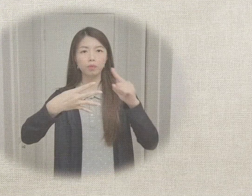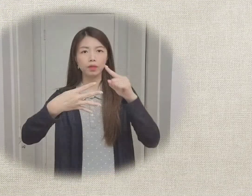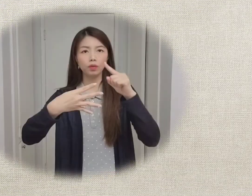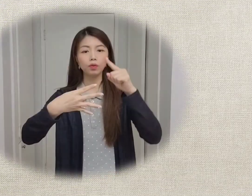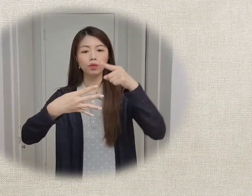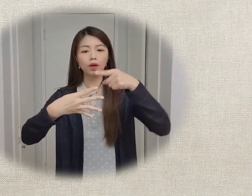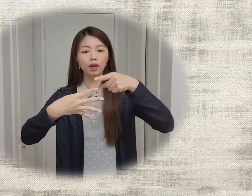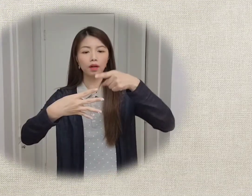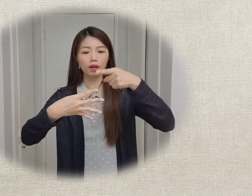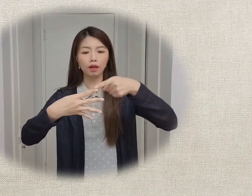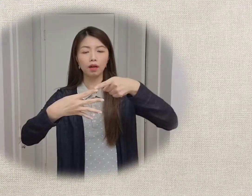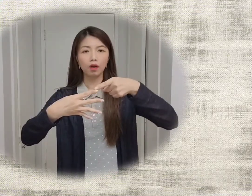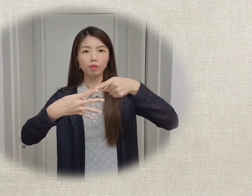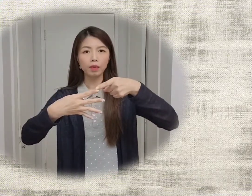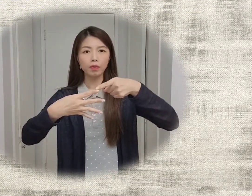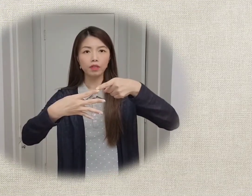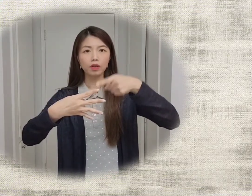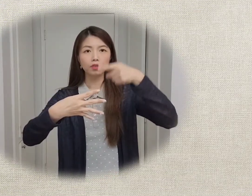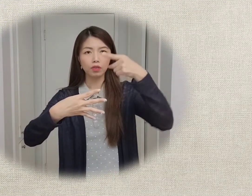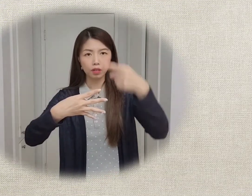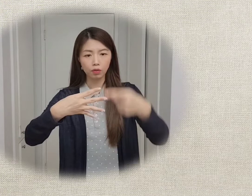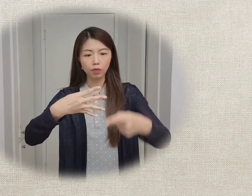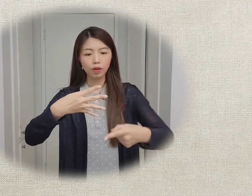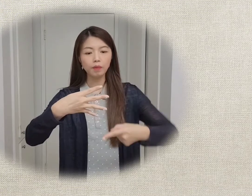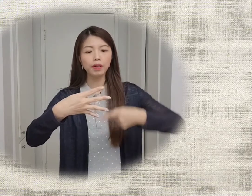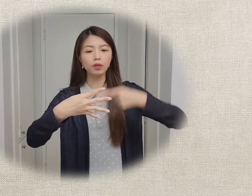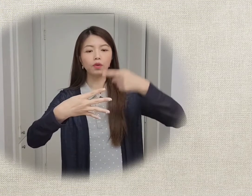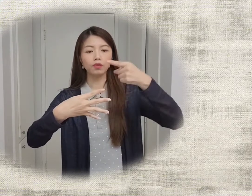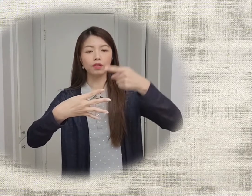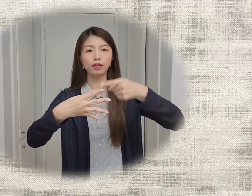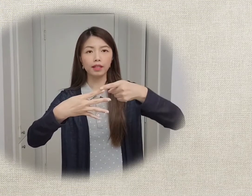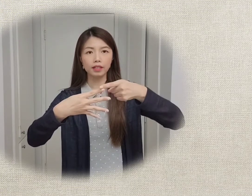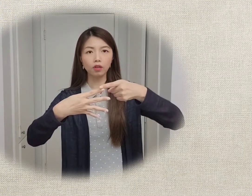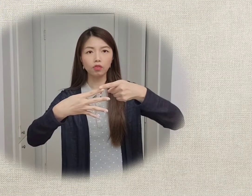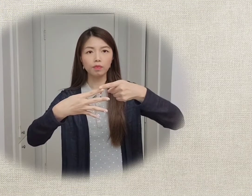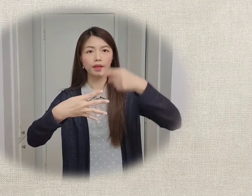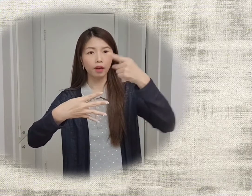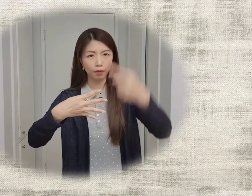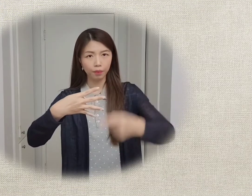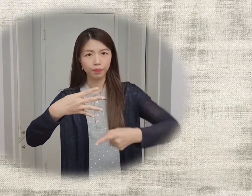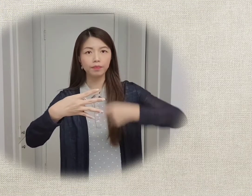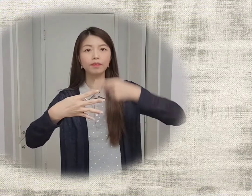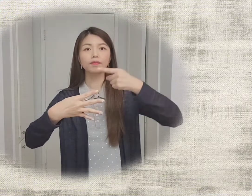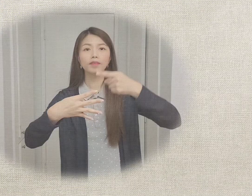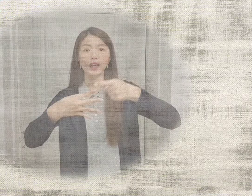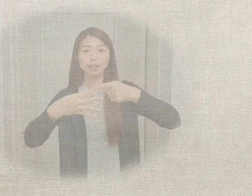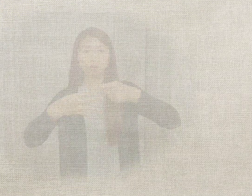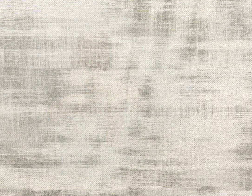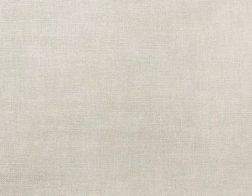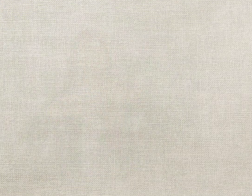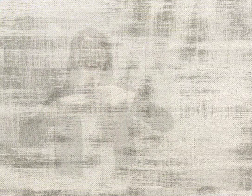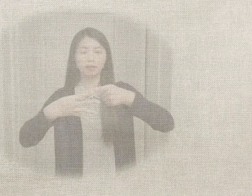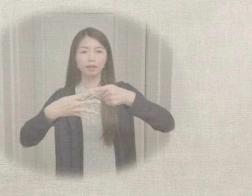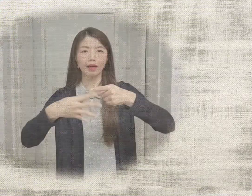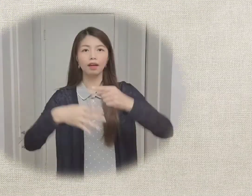오른쪽 검지로 검지 한번 찍어주시고 한 바퀴 돌려주셔서 다시 찍어주시면 돼요.